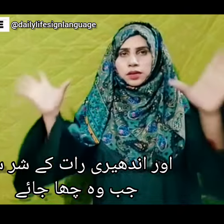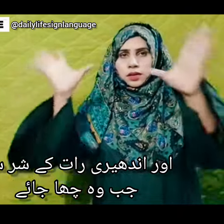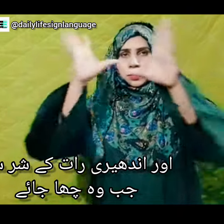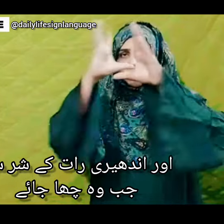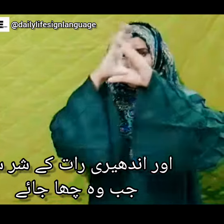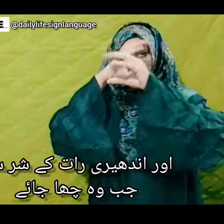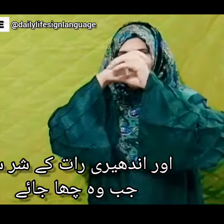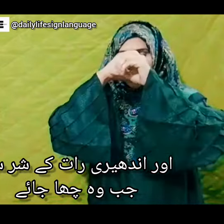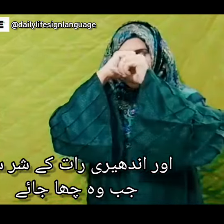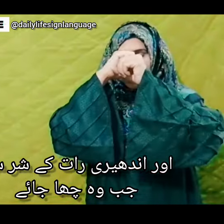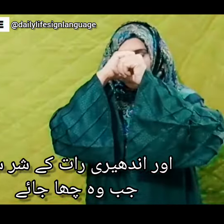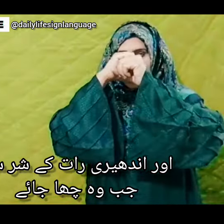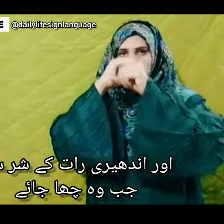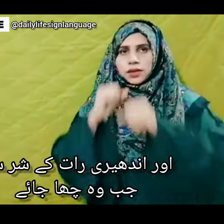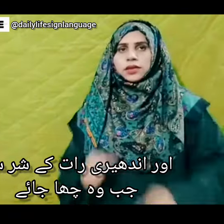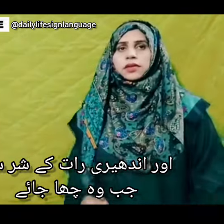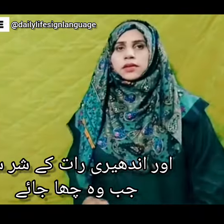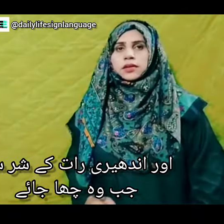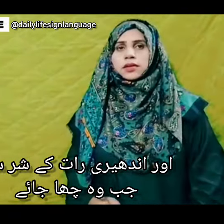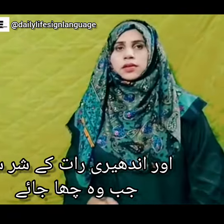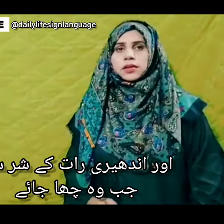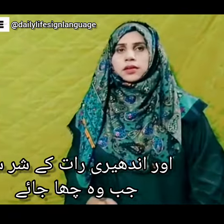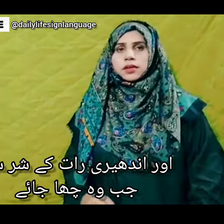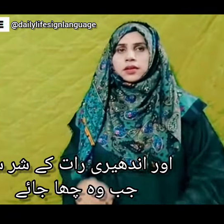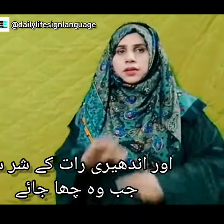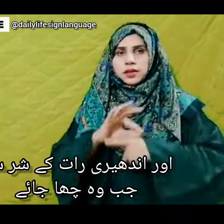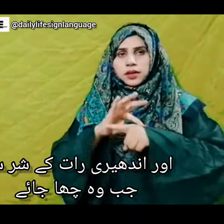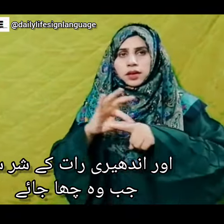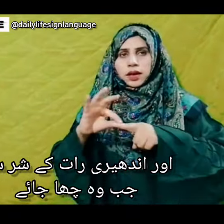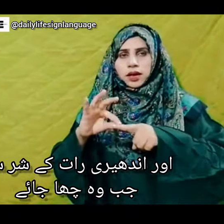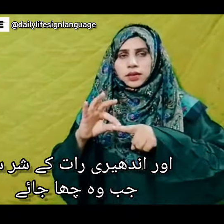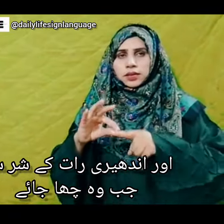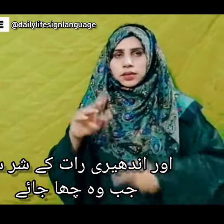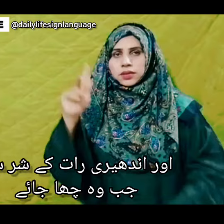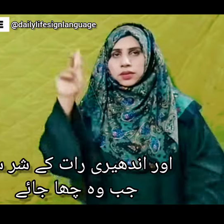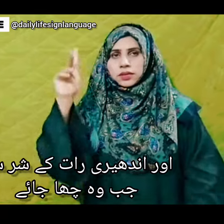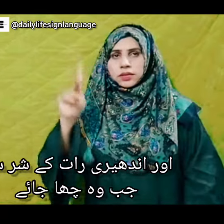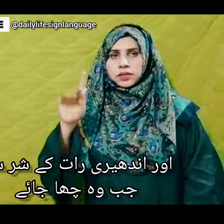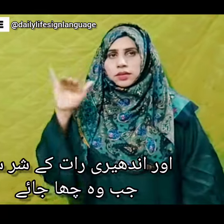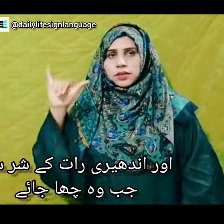رات کے شر سے